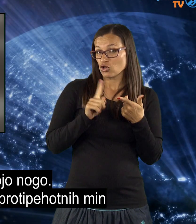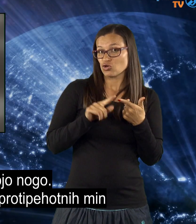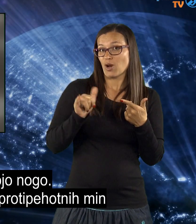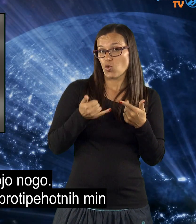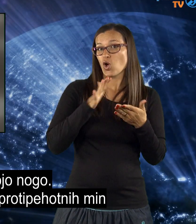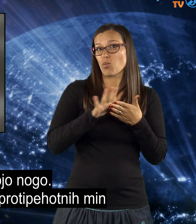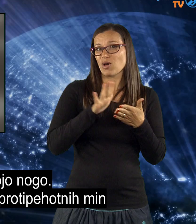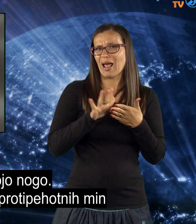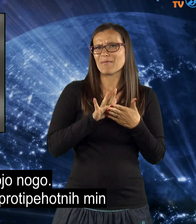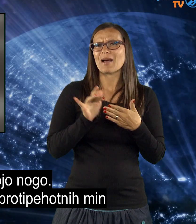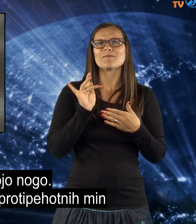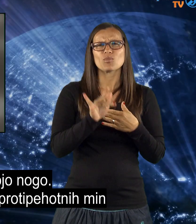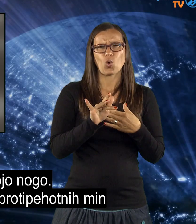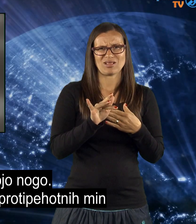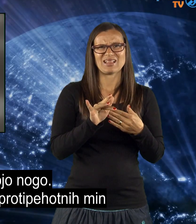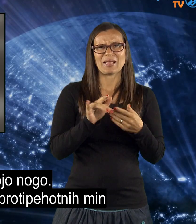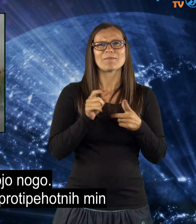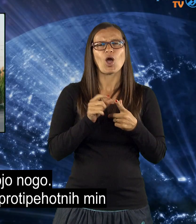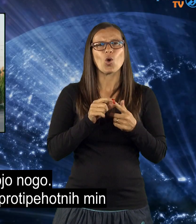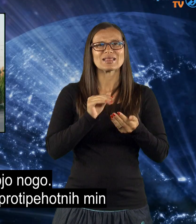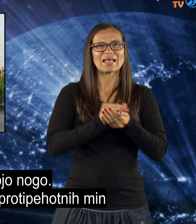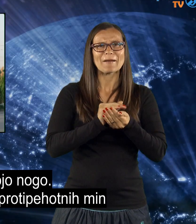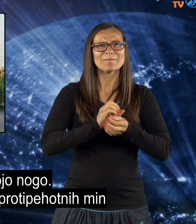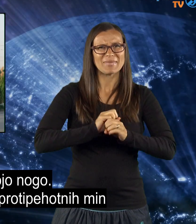Čeprav je uporaba protipehotnih min prepovedana že od leta